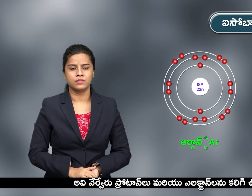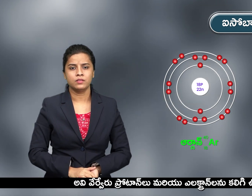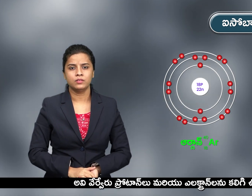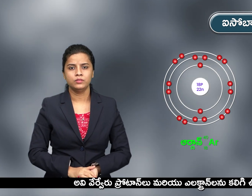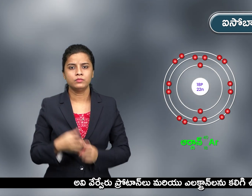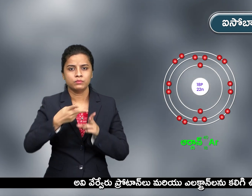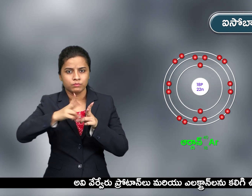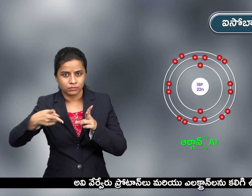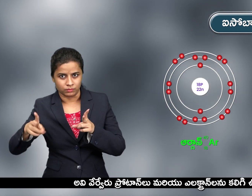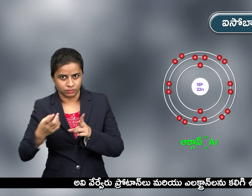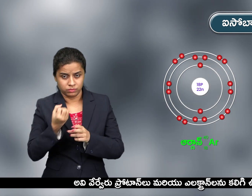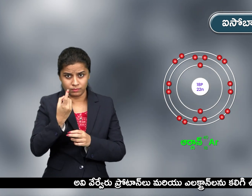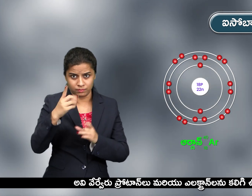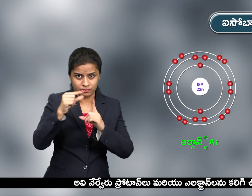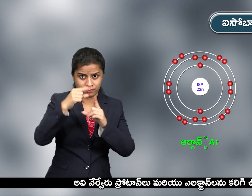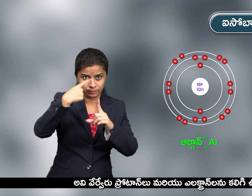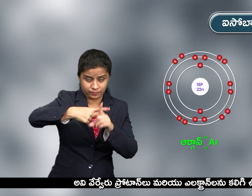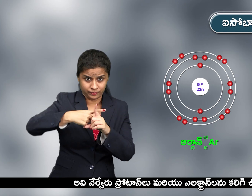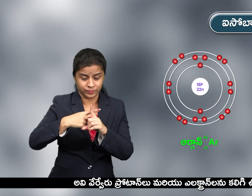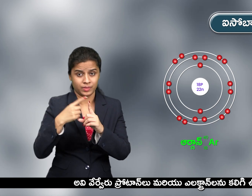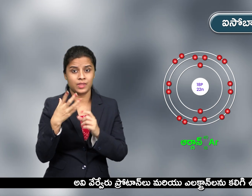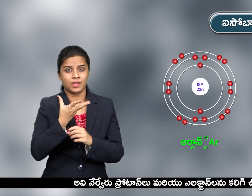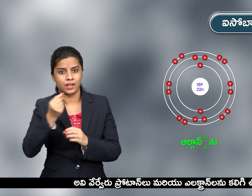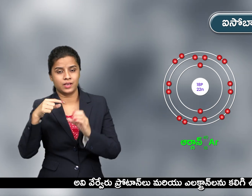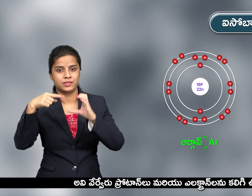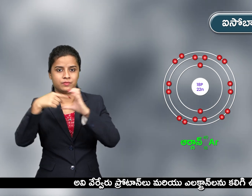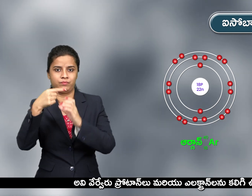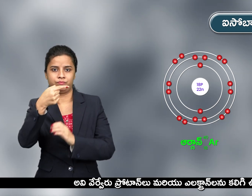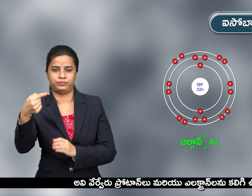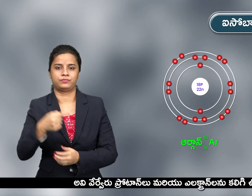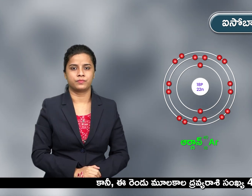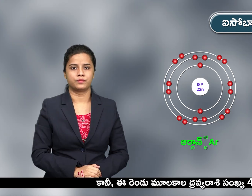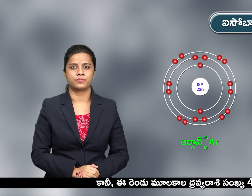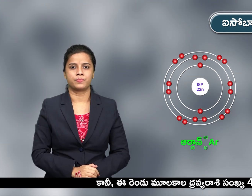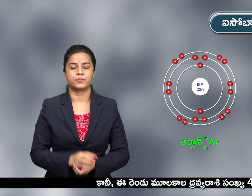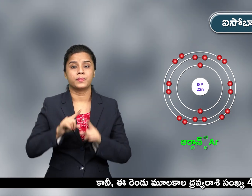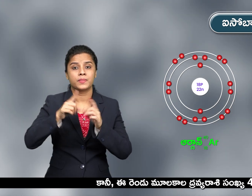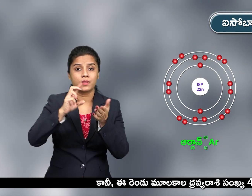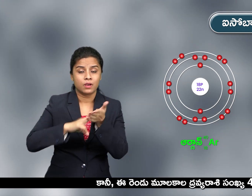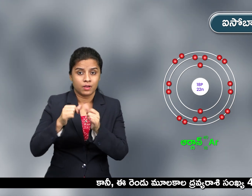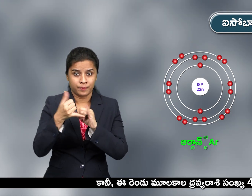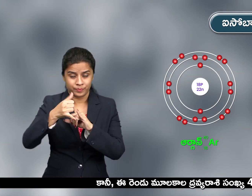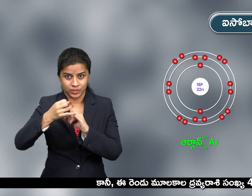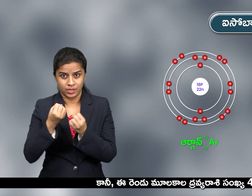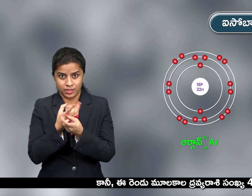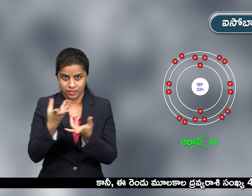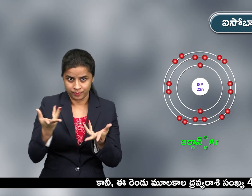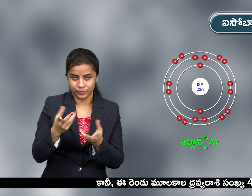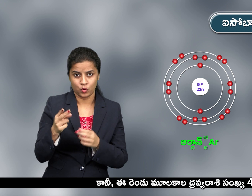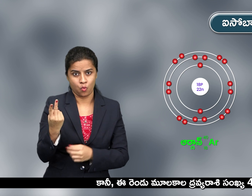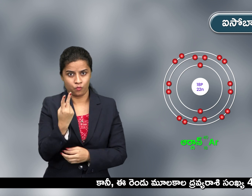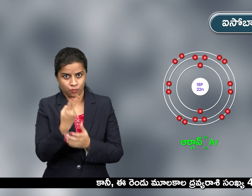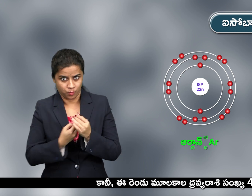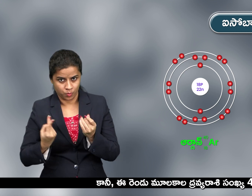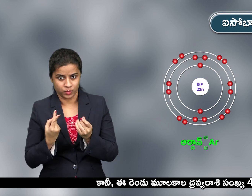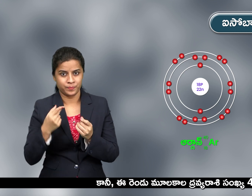అవి వేర్వేరు ప్రోటాన్లు మరియు ఎలక్ట్రాన్లను కలిగి ఉంటాయి, కానీ ఈ 2 మూలకాల